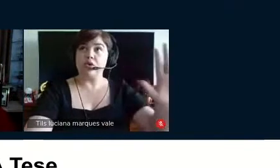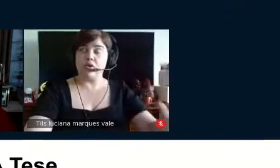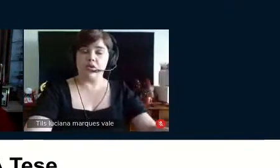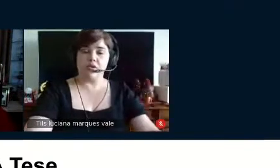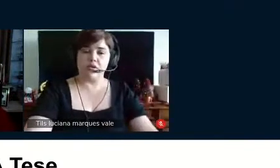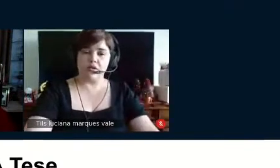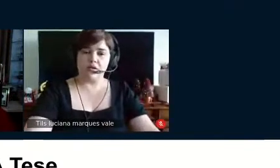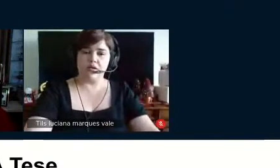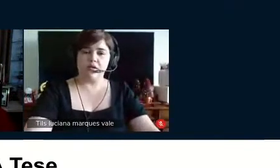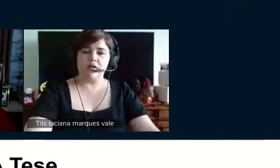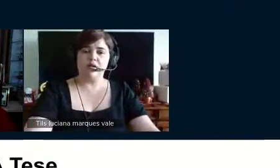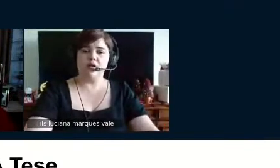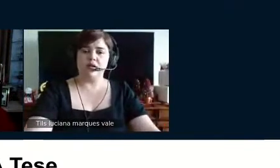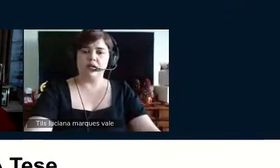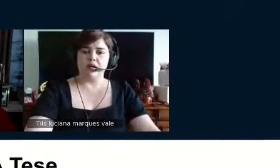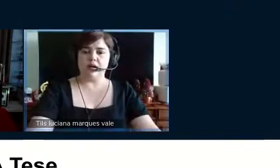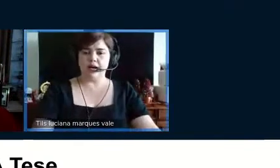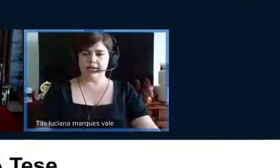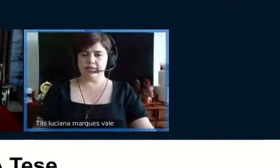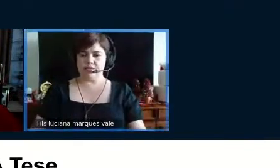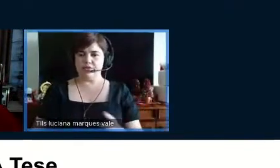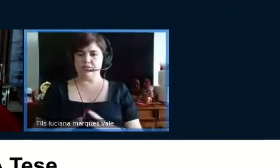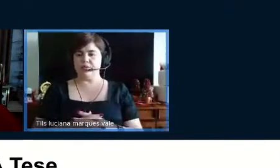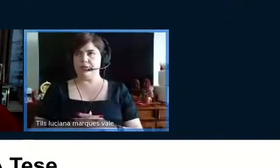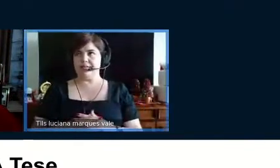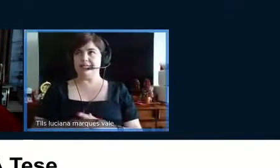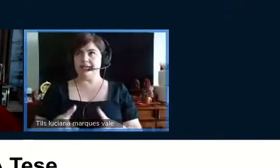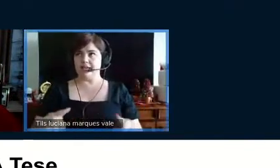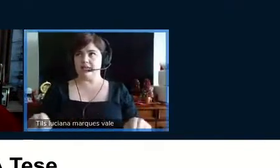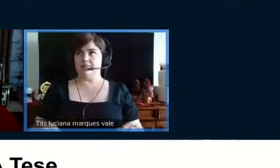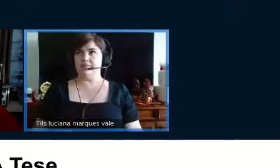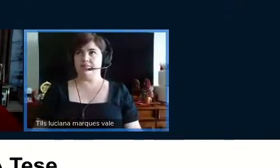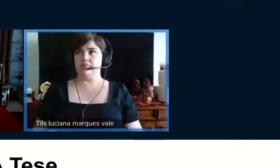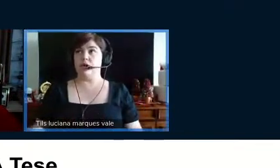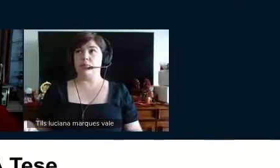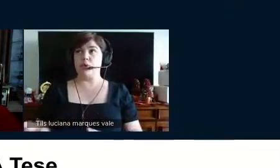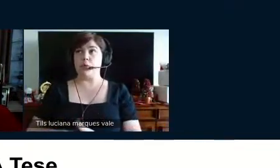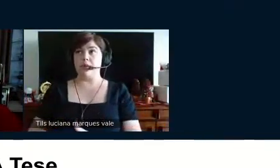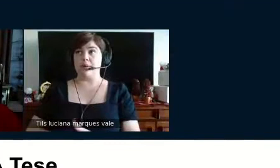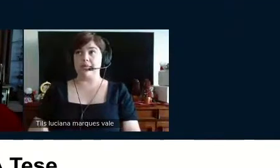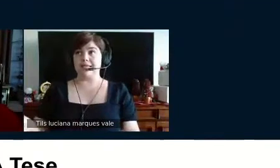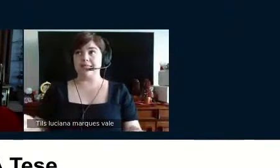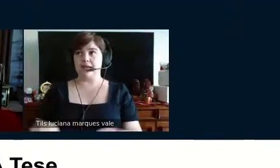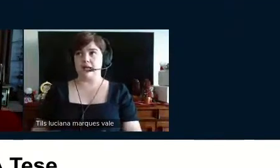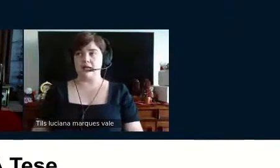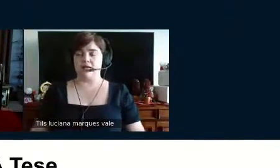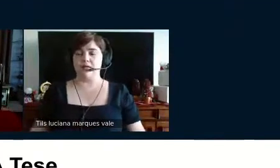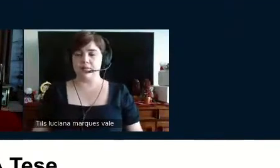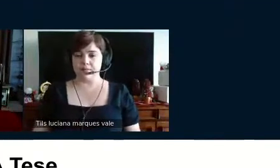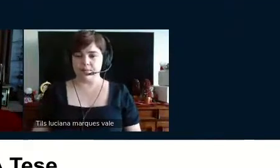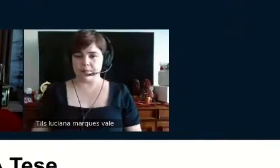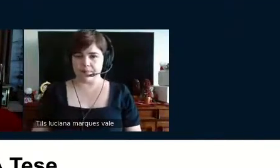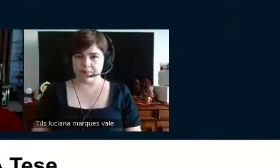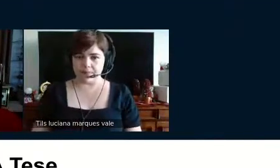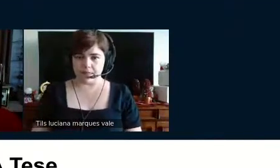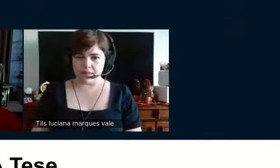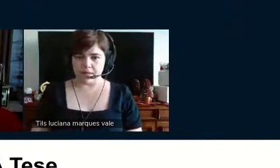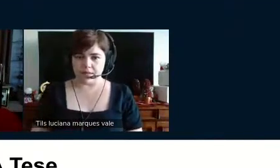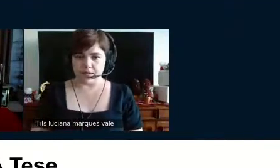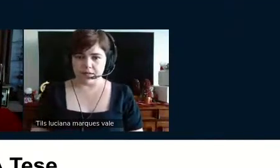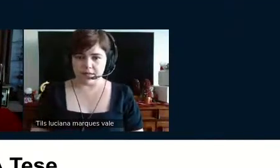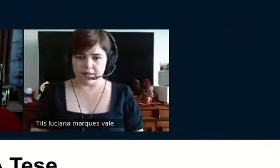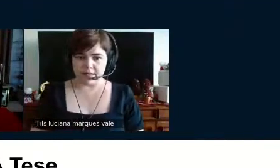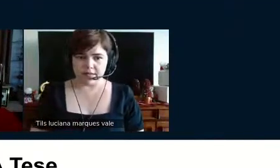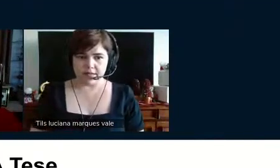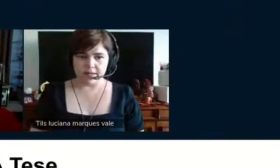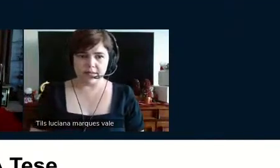pode voltar a passar agora. Deu algum Ah, então probleminha foi aqui o na problema sala. da sala. Isso. Qualquer coisa, se der de novo, eu vou reiniciar